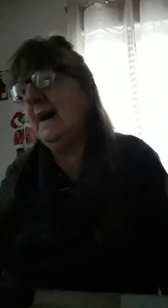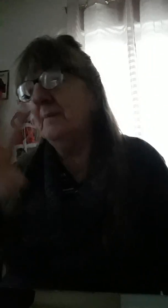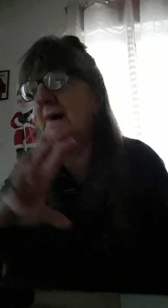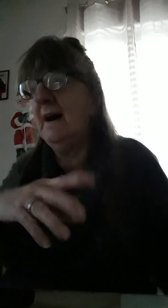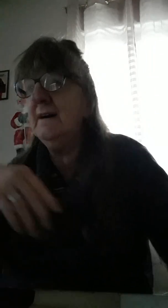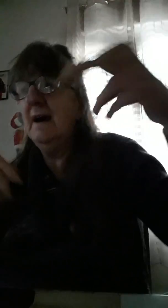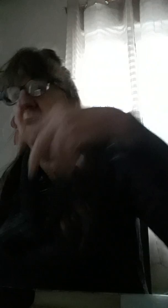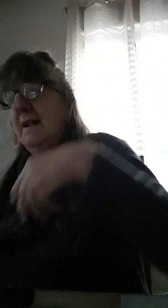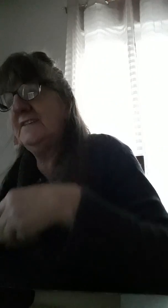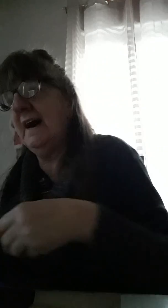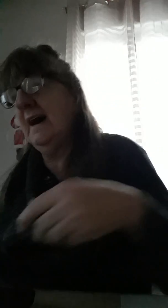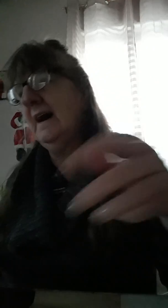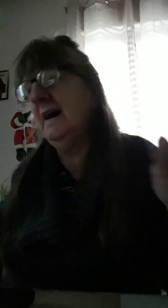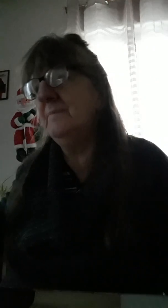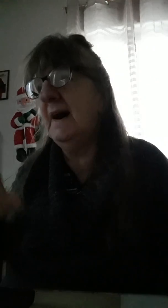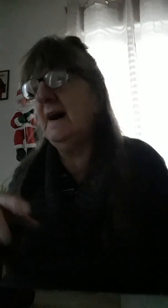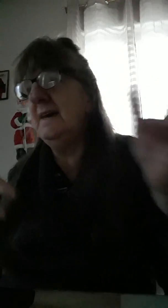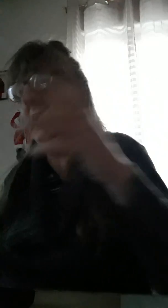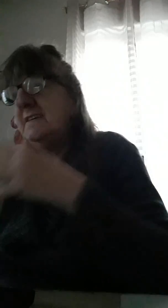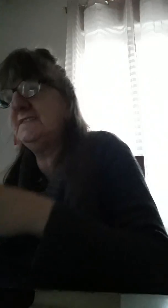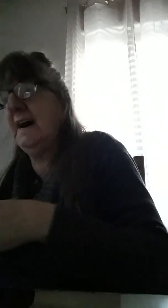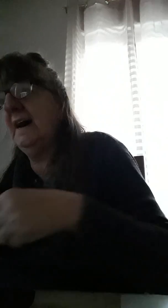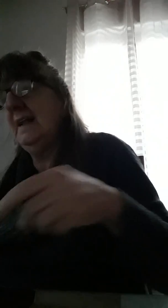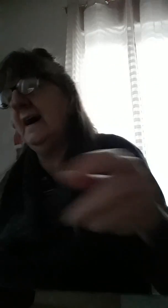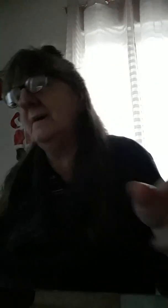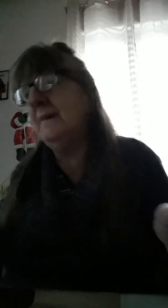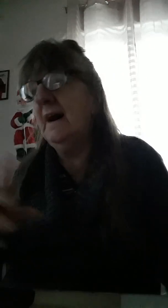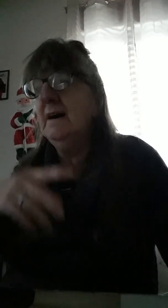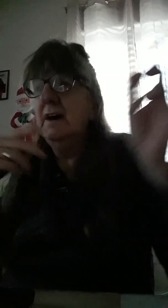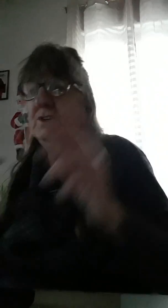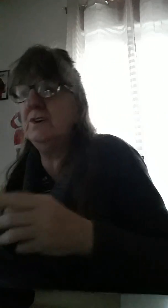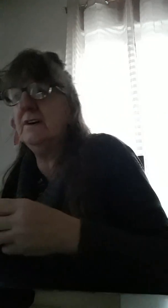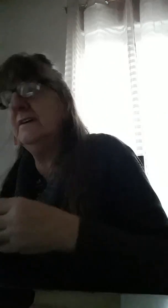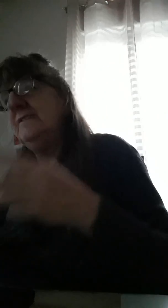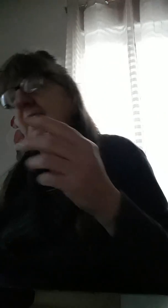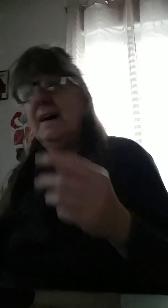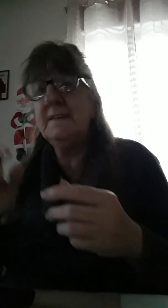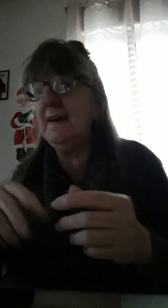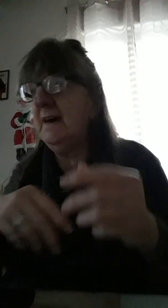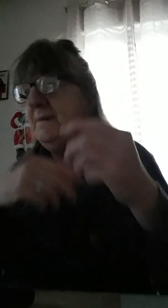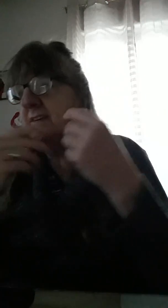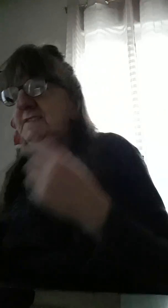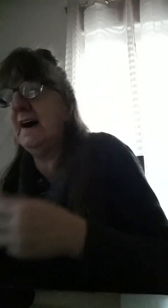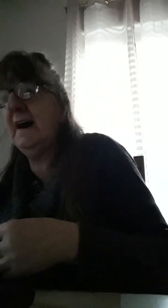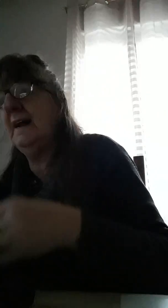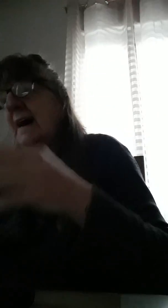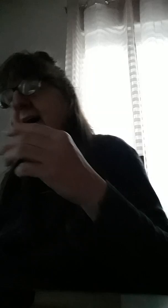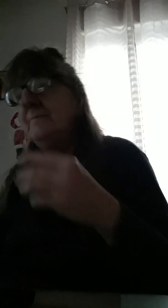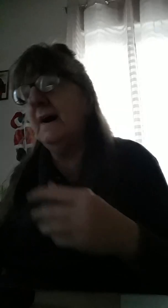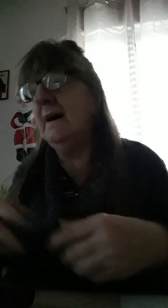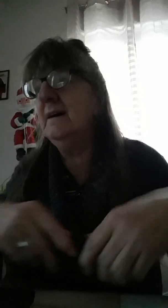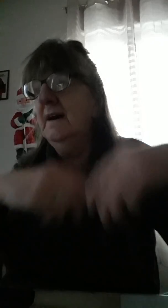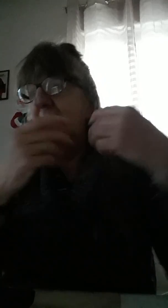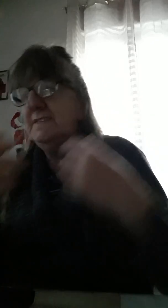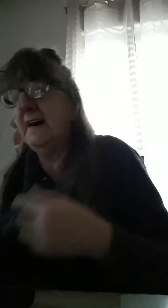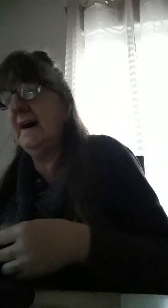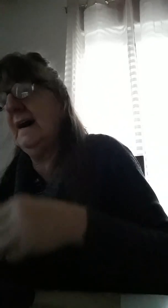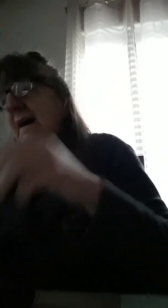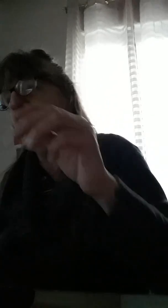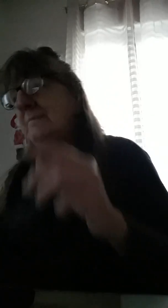salama, sama, ya salama, je reviendrai, bé salama, sama,